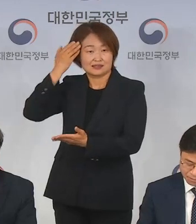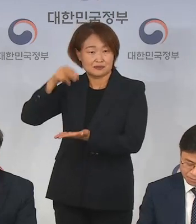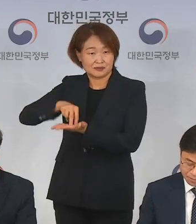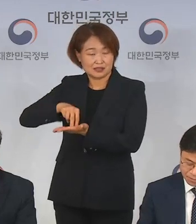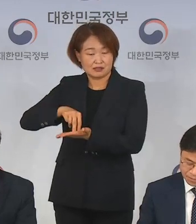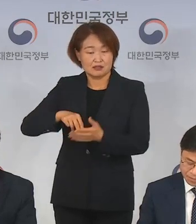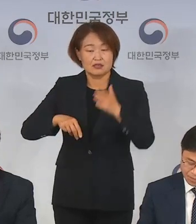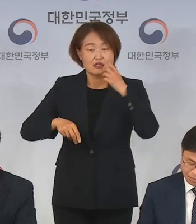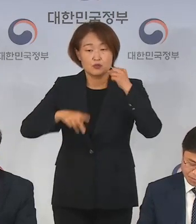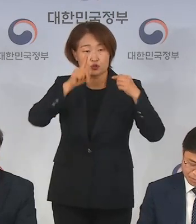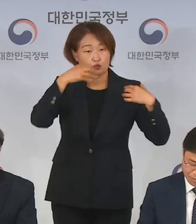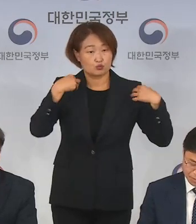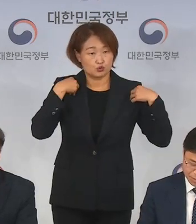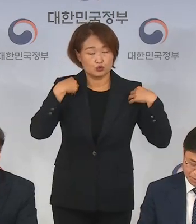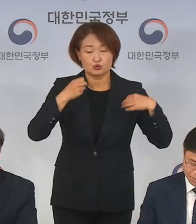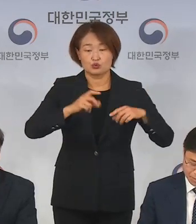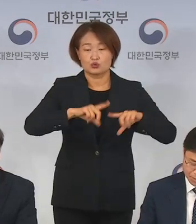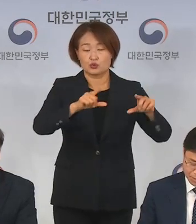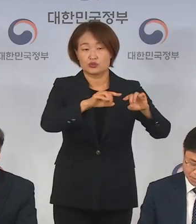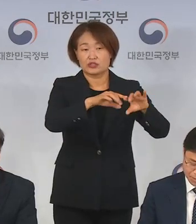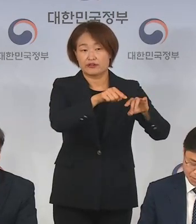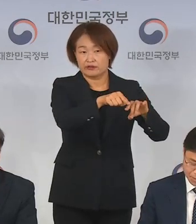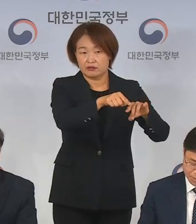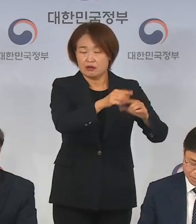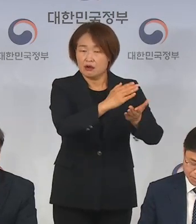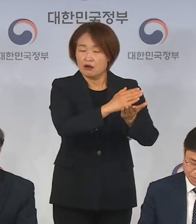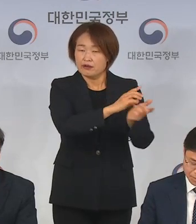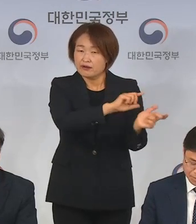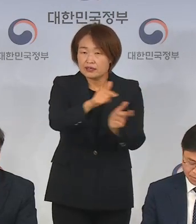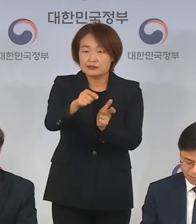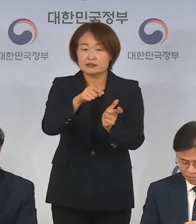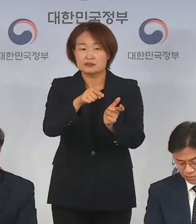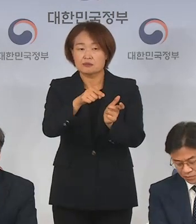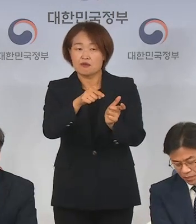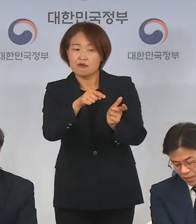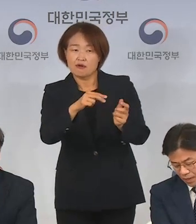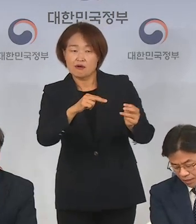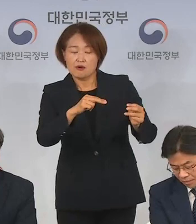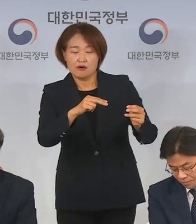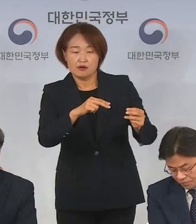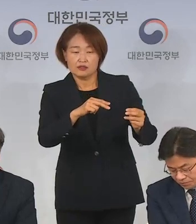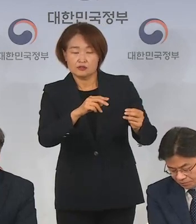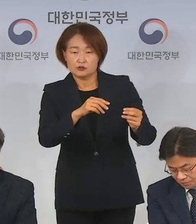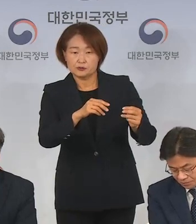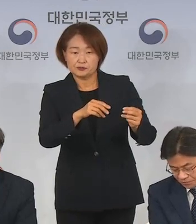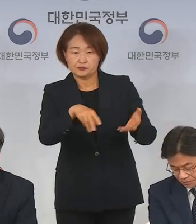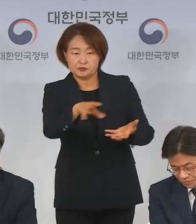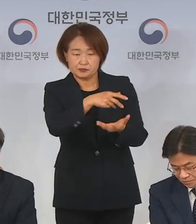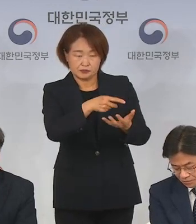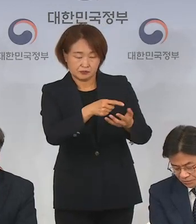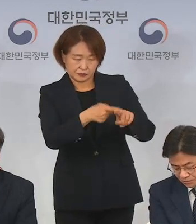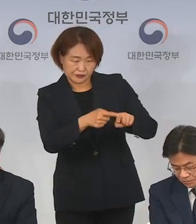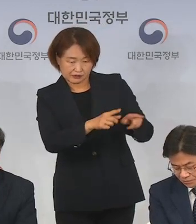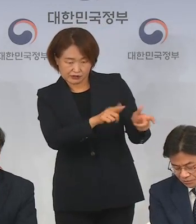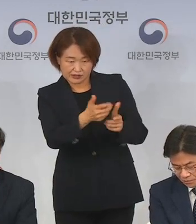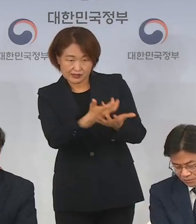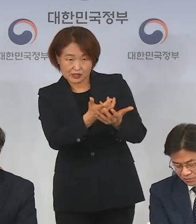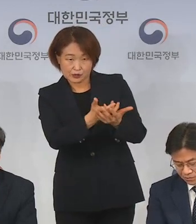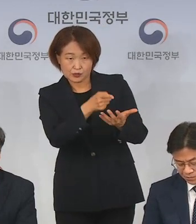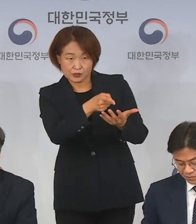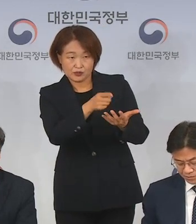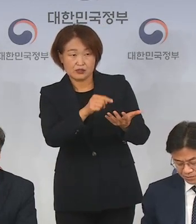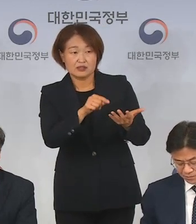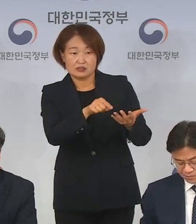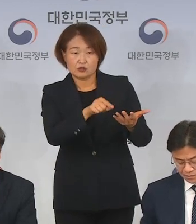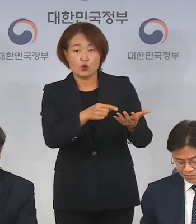일본 정부하고 또 도쿄 전력이 다양한 형태의 측정 자료라든지 본인들이 분석한 자료들을 지금